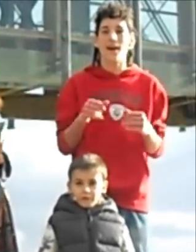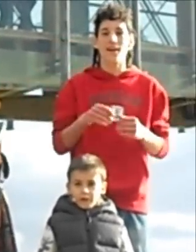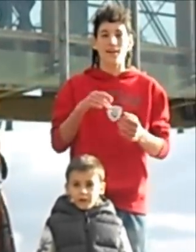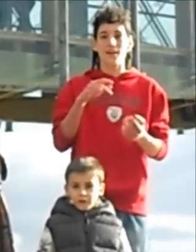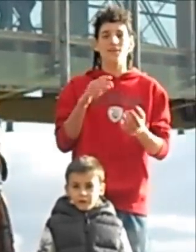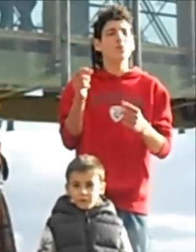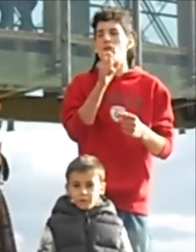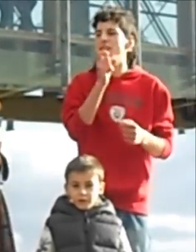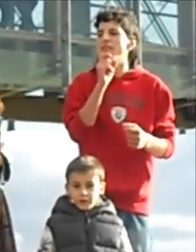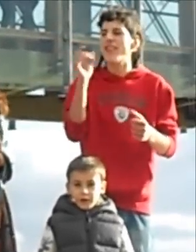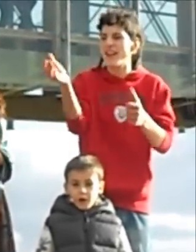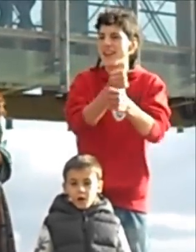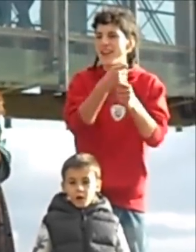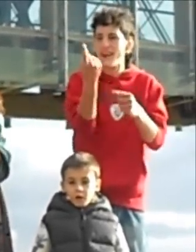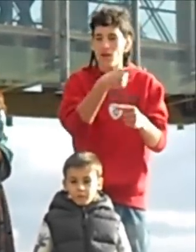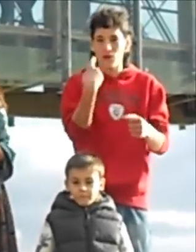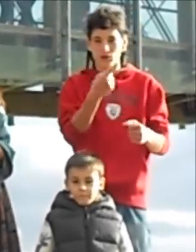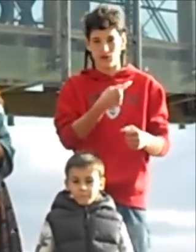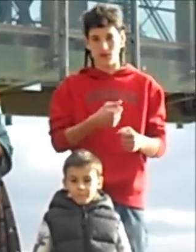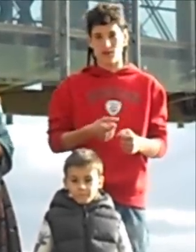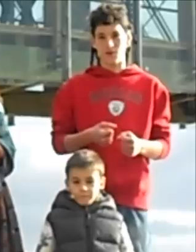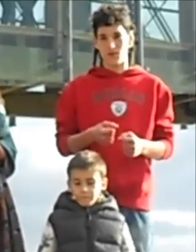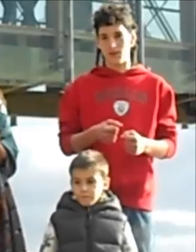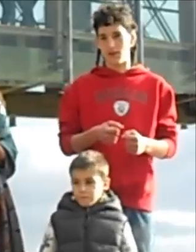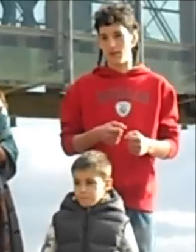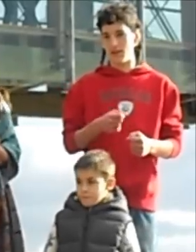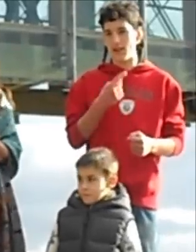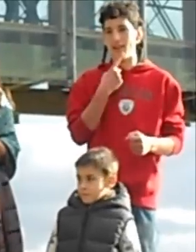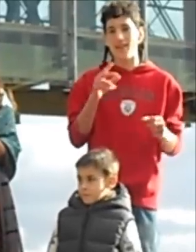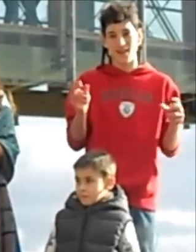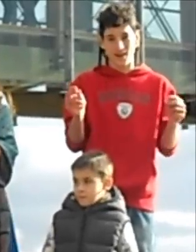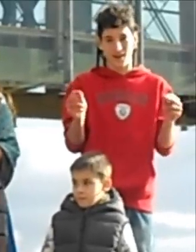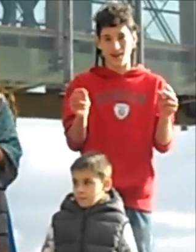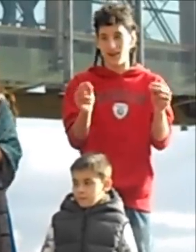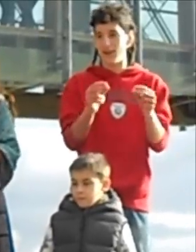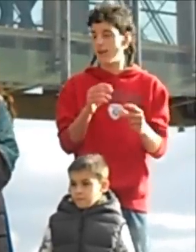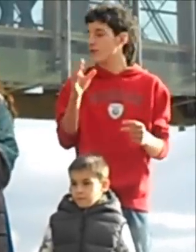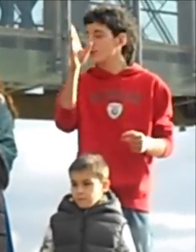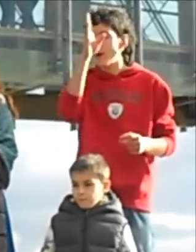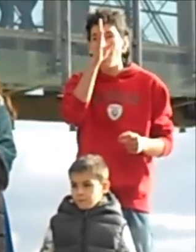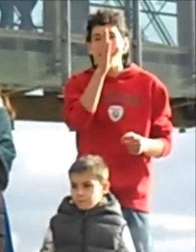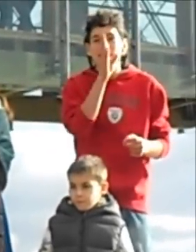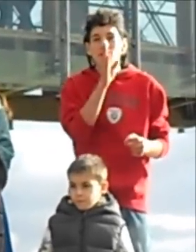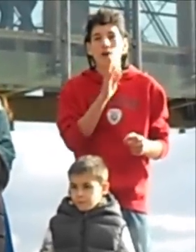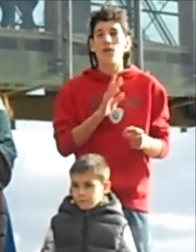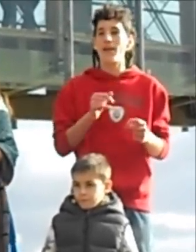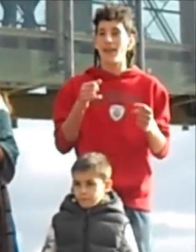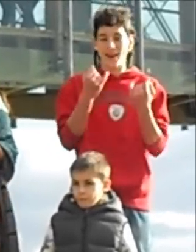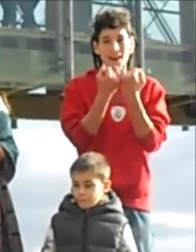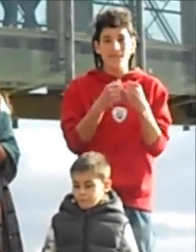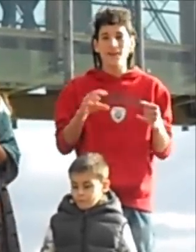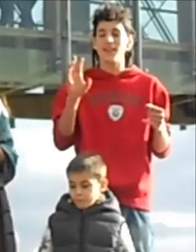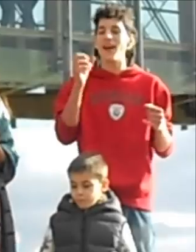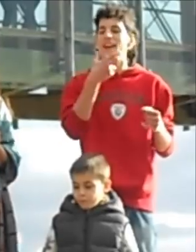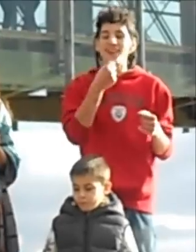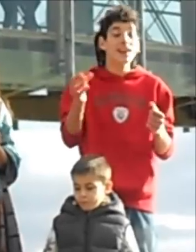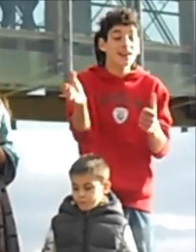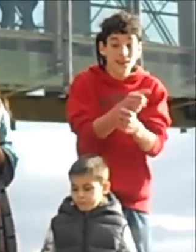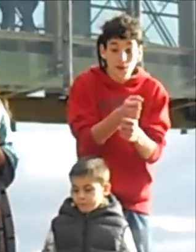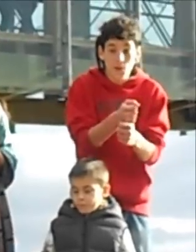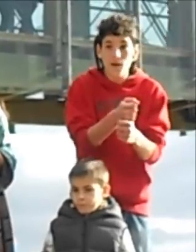muy difícil que nos encuentren. Dio karramarroak. Eskutatu egingo dira festan, eta aurkitzen